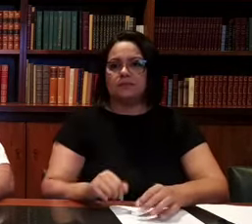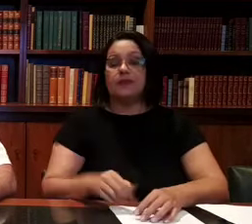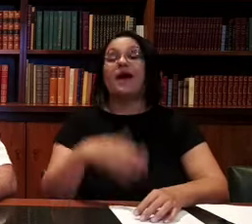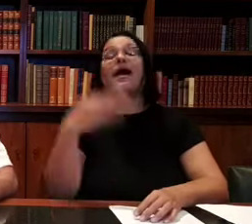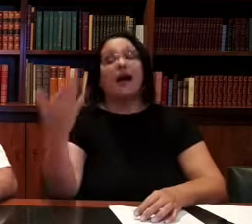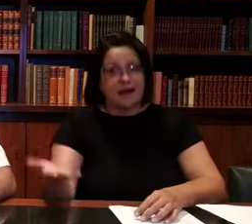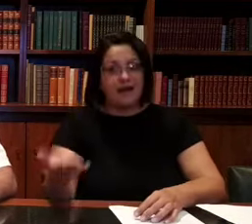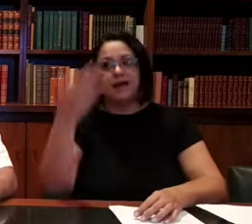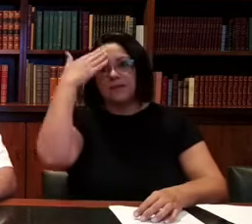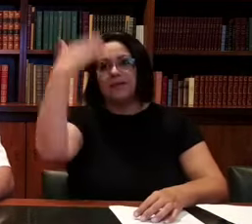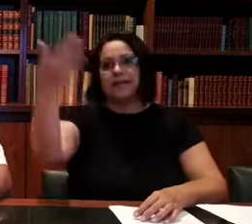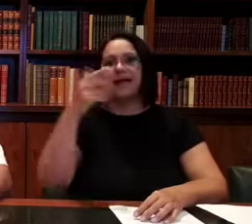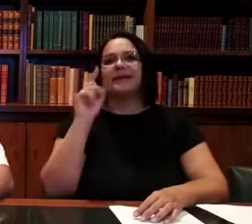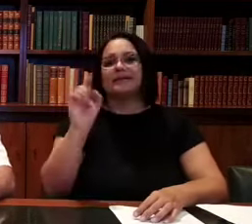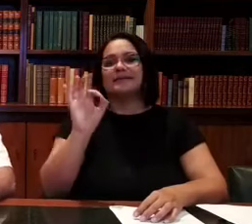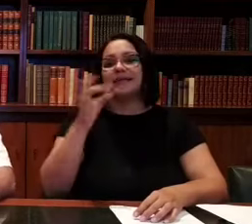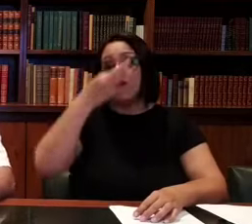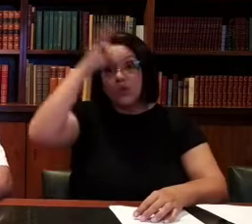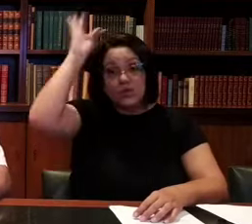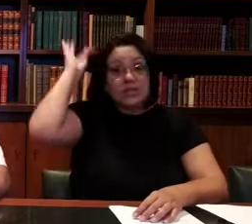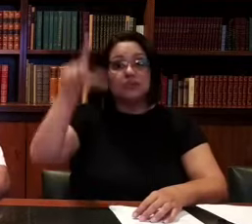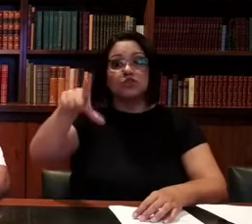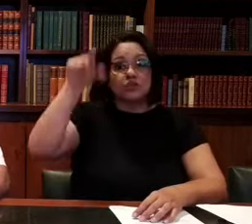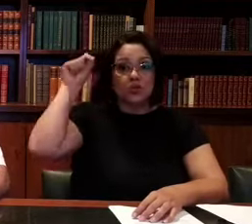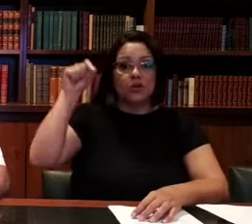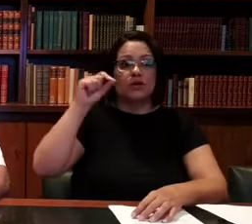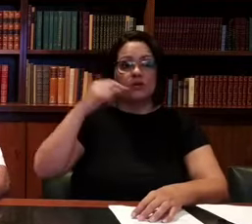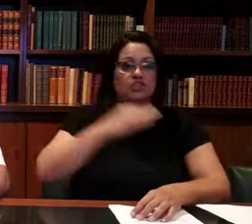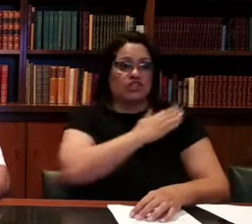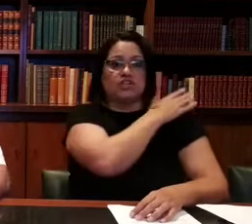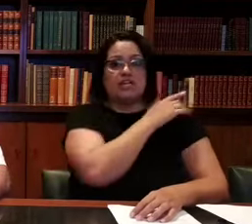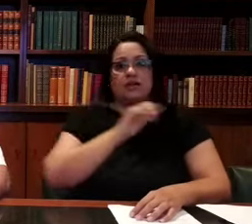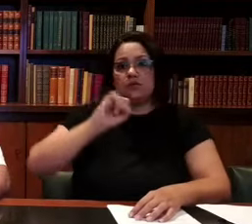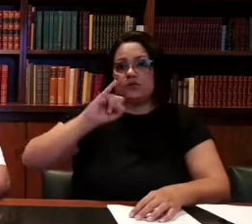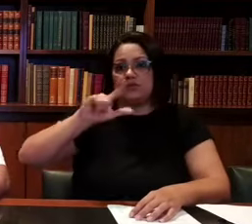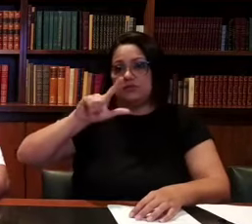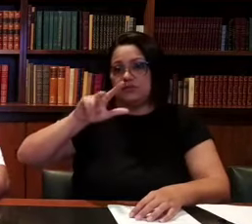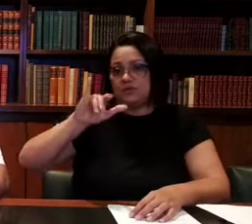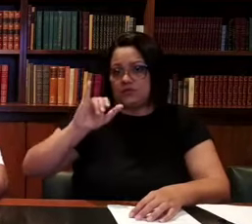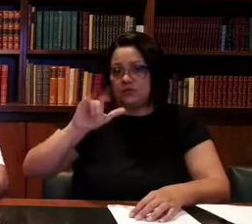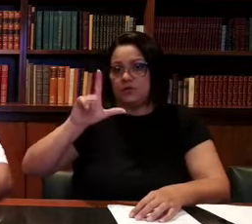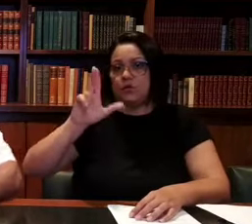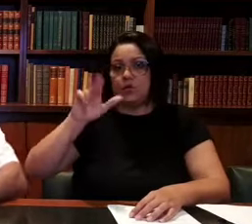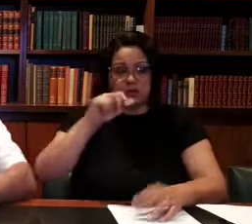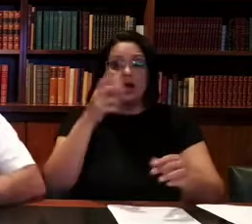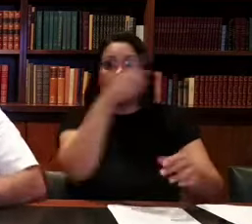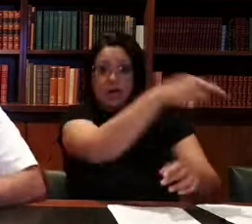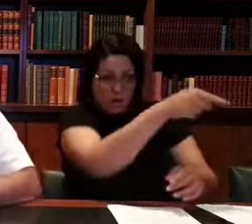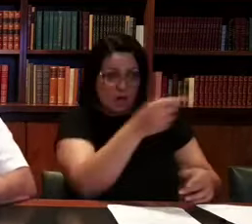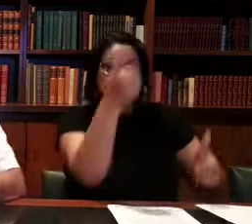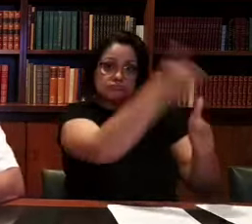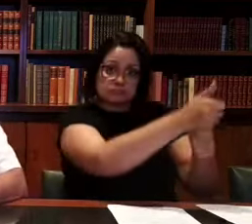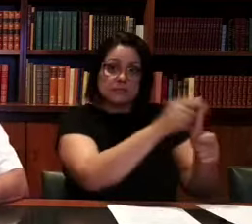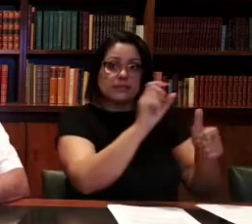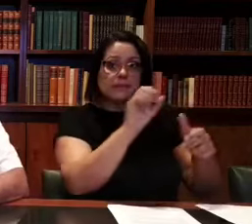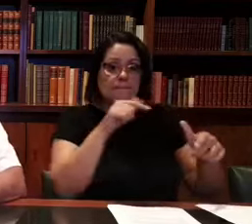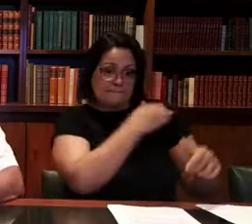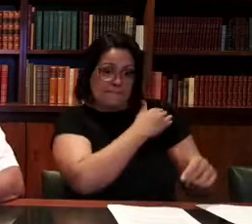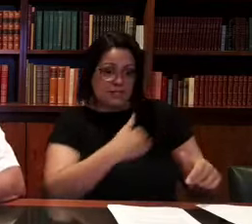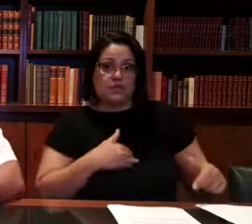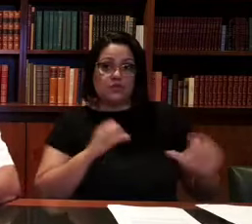então ele botou Obrigado ele botou lá o general Silva e Luna como ministro da Defesa foram pelo excelente trabalho como tá fazendo o João Fernando também